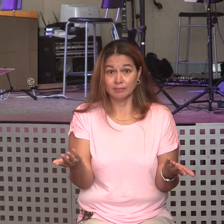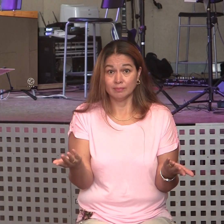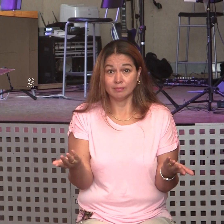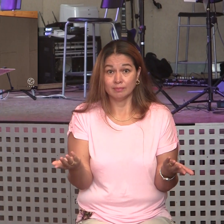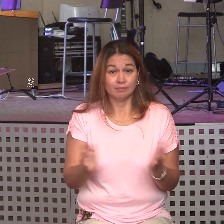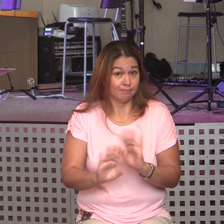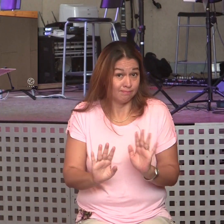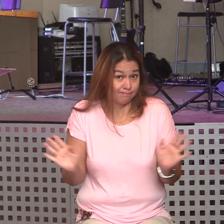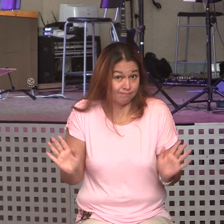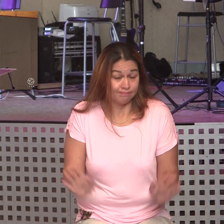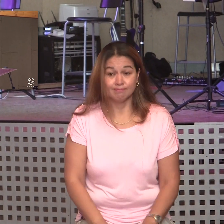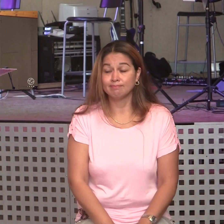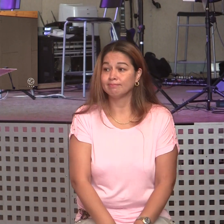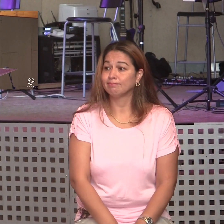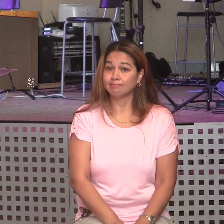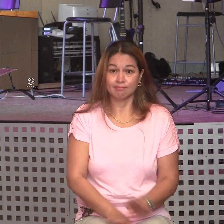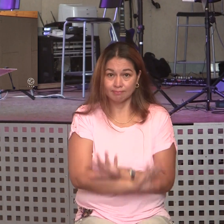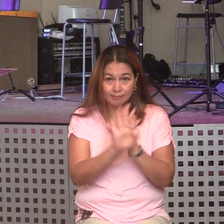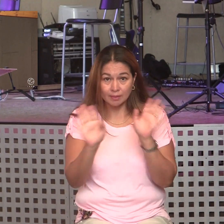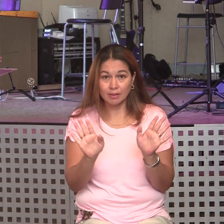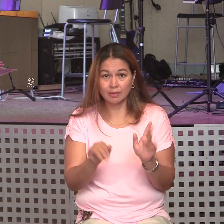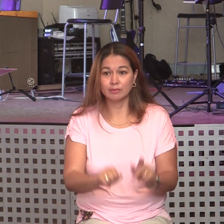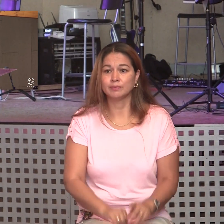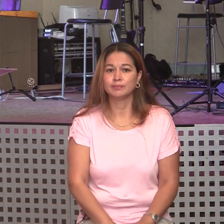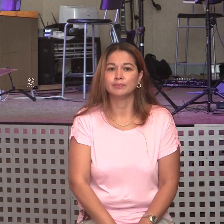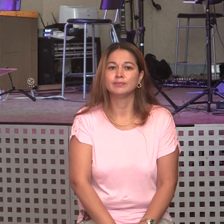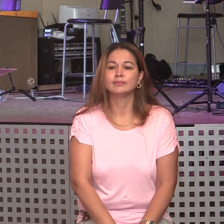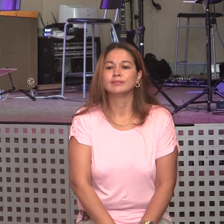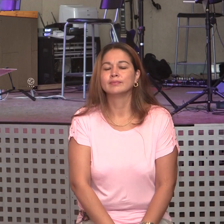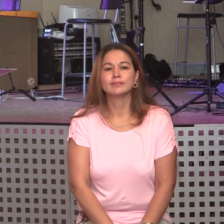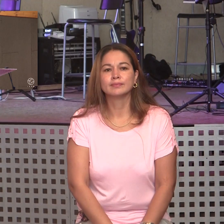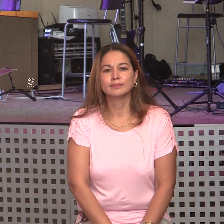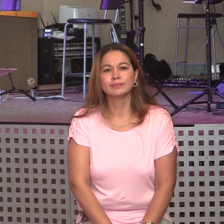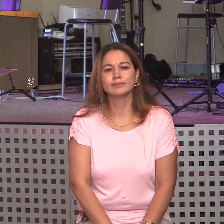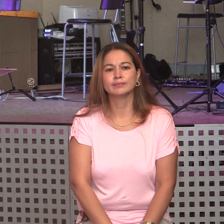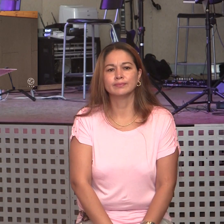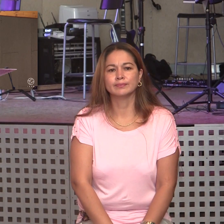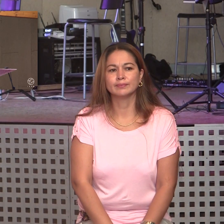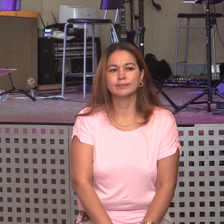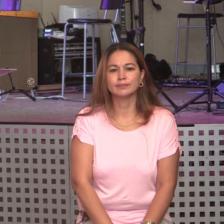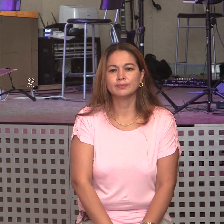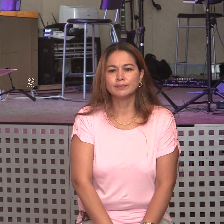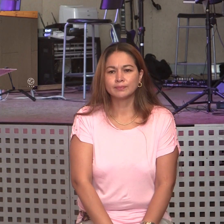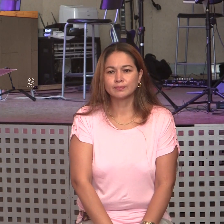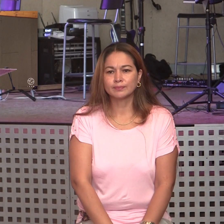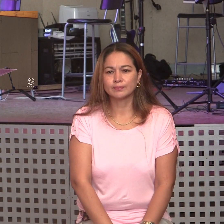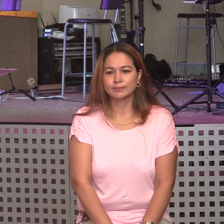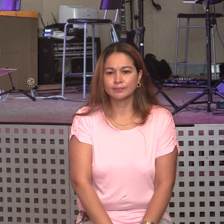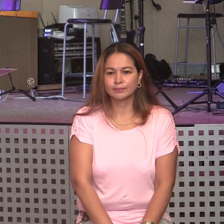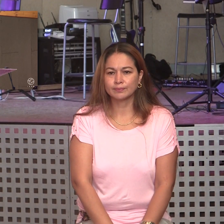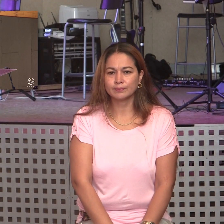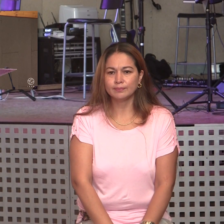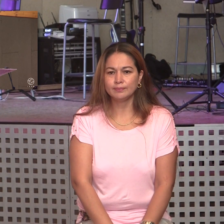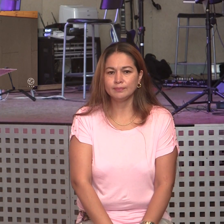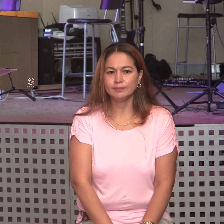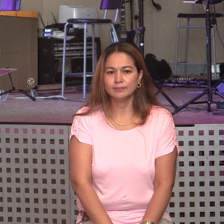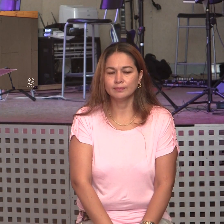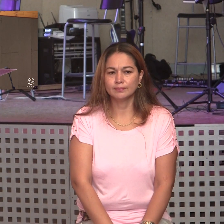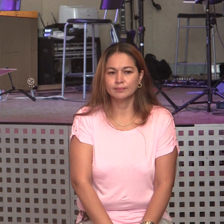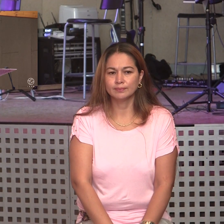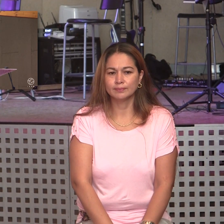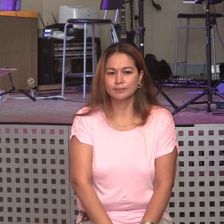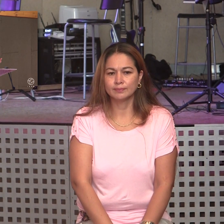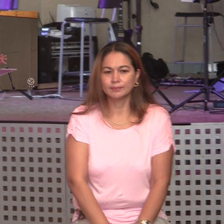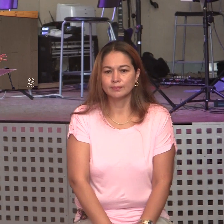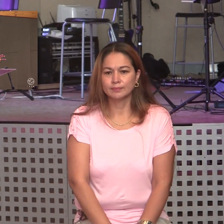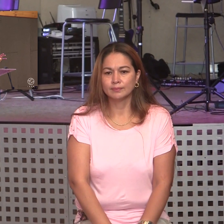Así suena peor, ¿a que sí? Suena más raro que de la primera versión. Pero es una realidad.